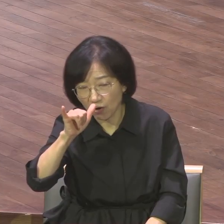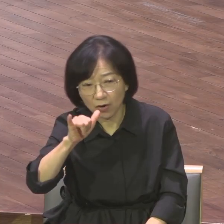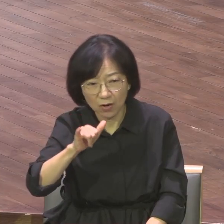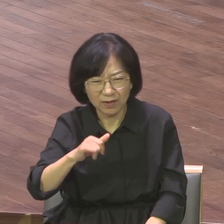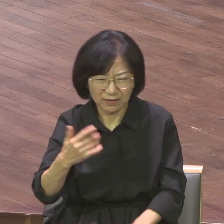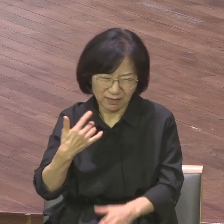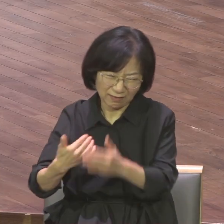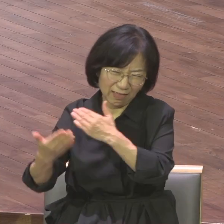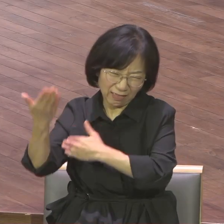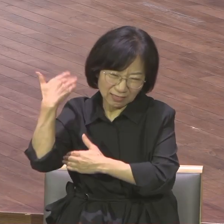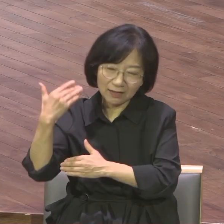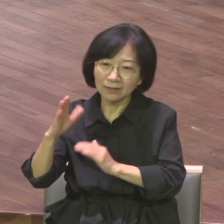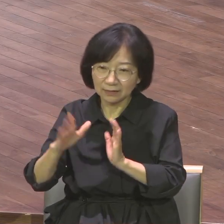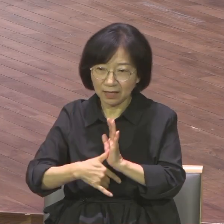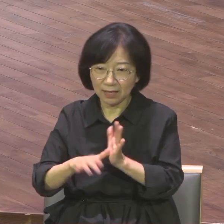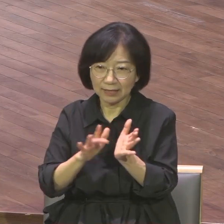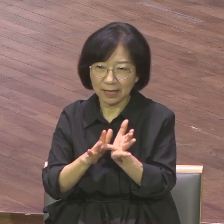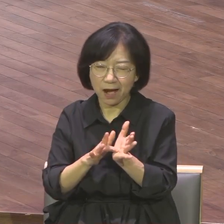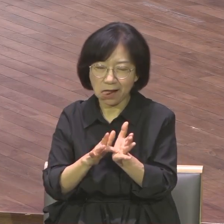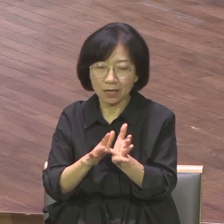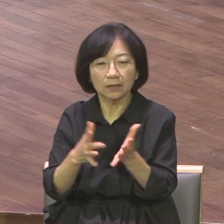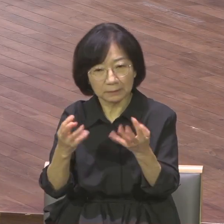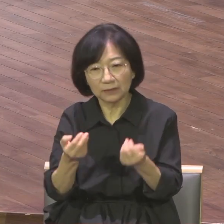그때는 뭐 부지기수였어요.